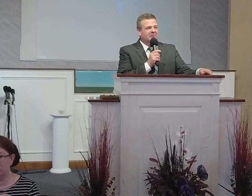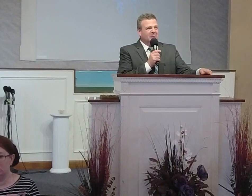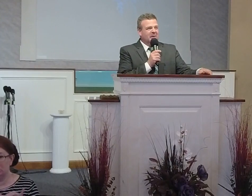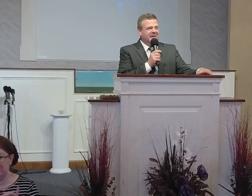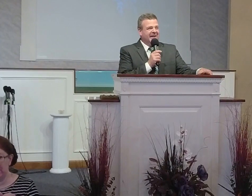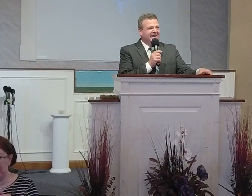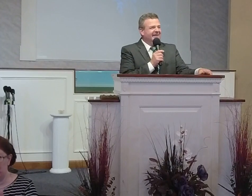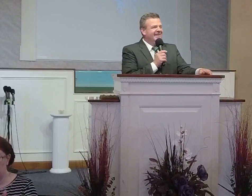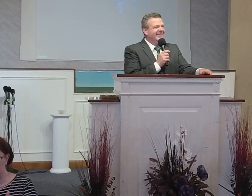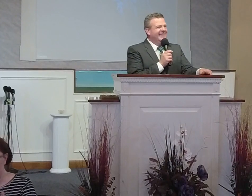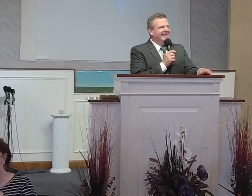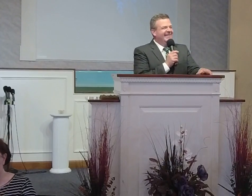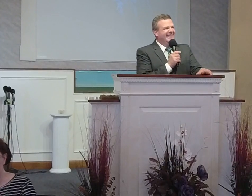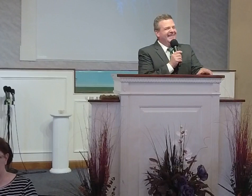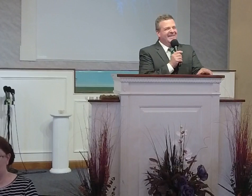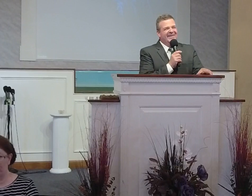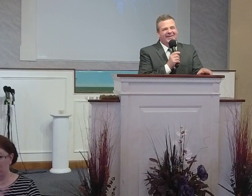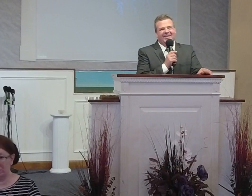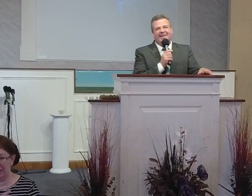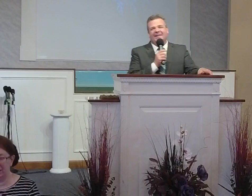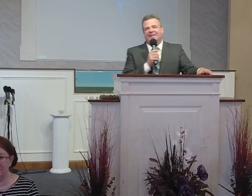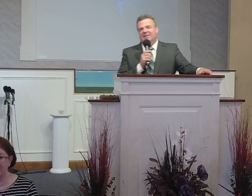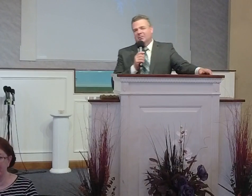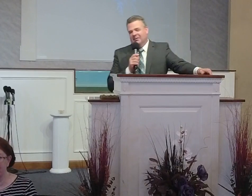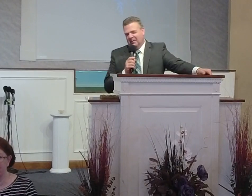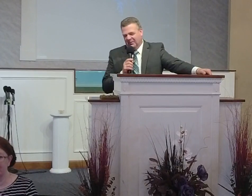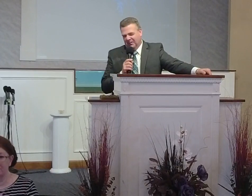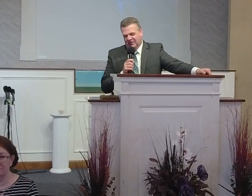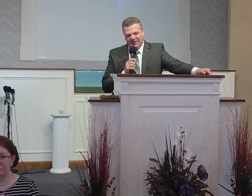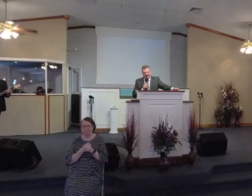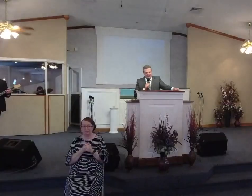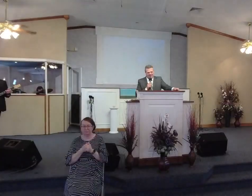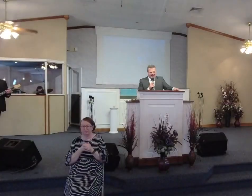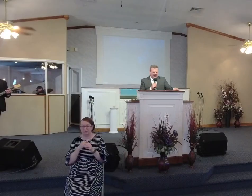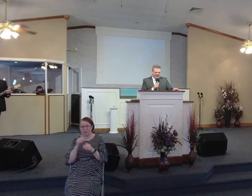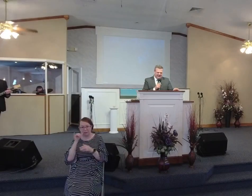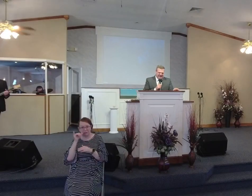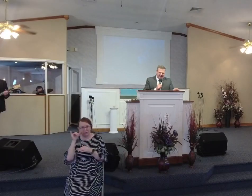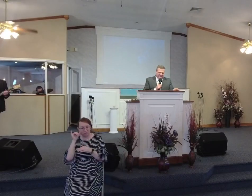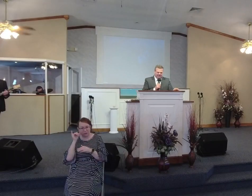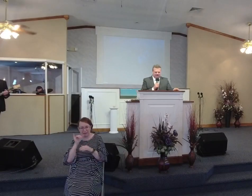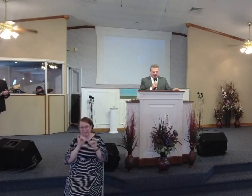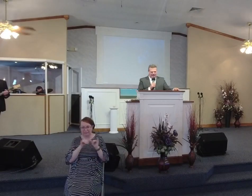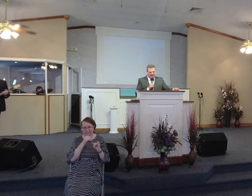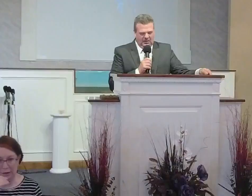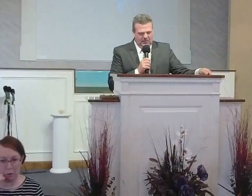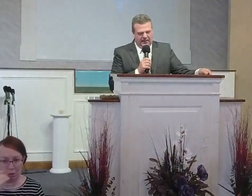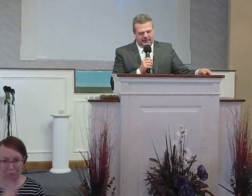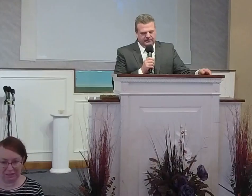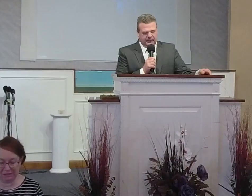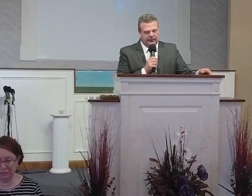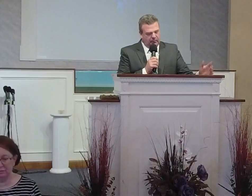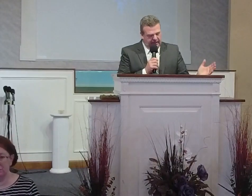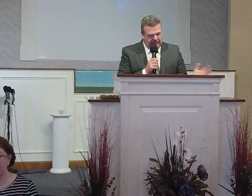Con todos los protocolos, ella tiene que quedarse alejada por un día.